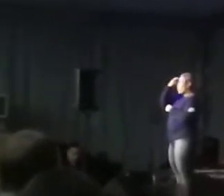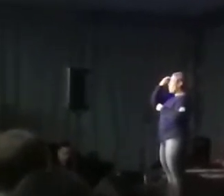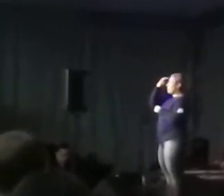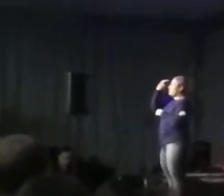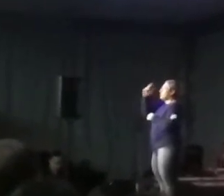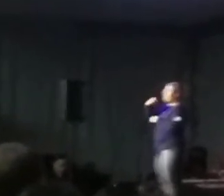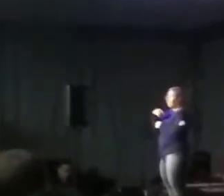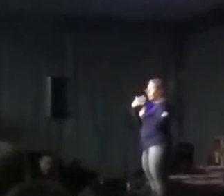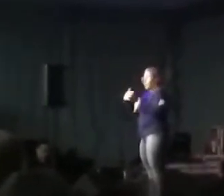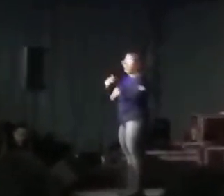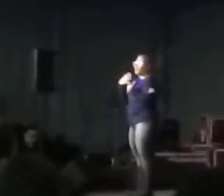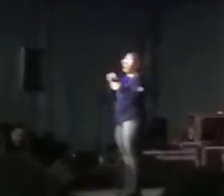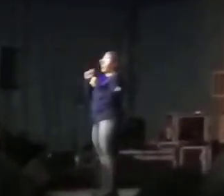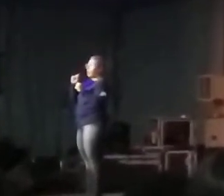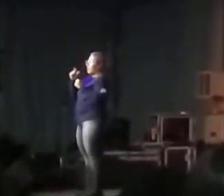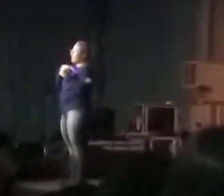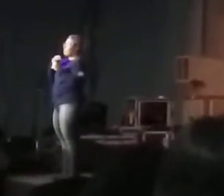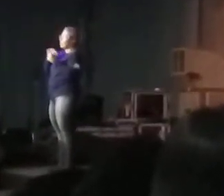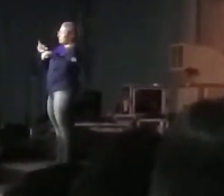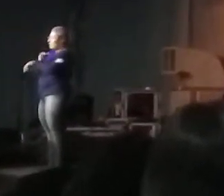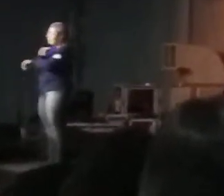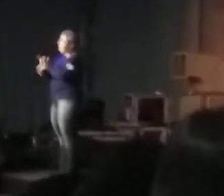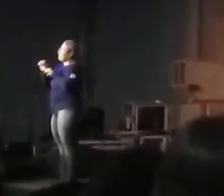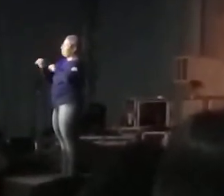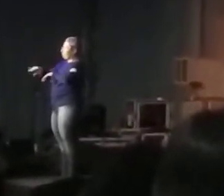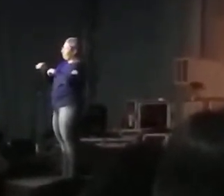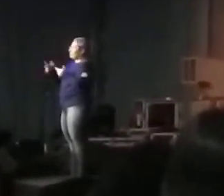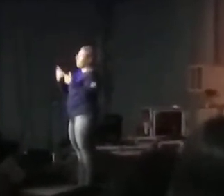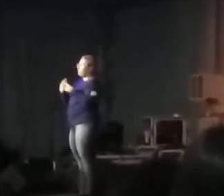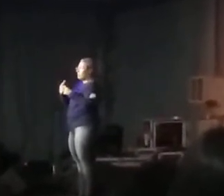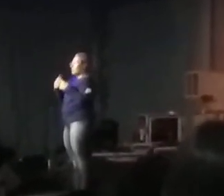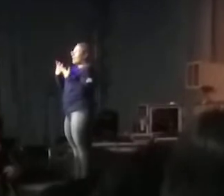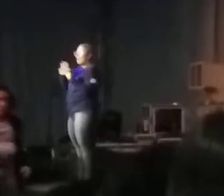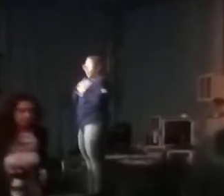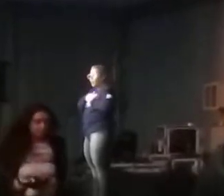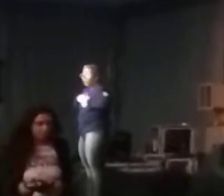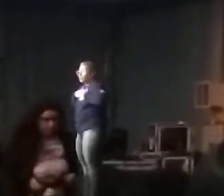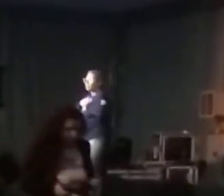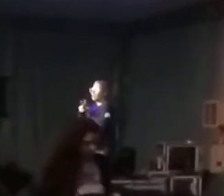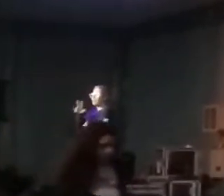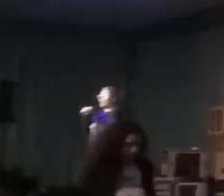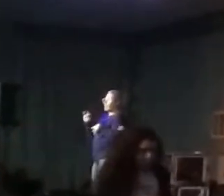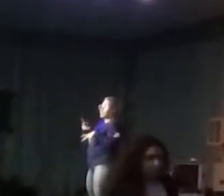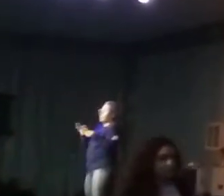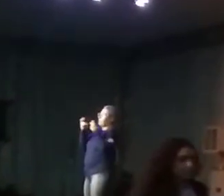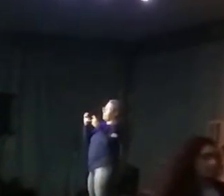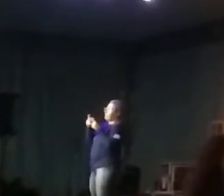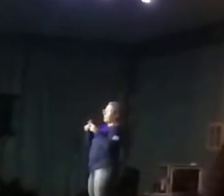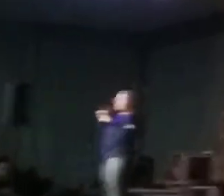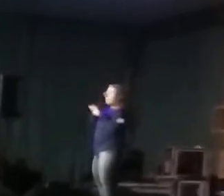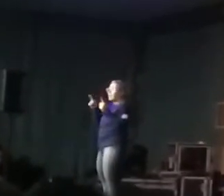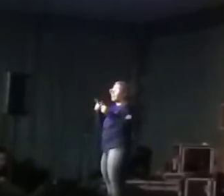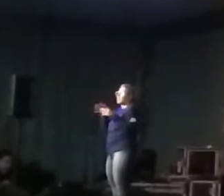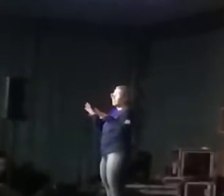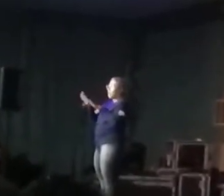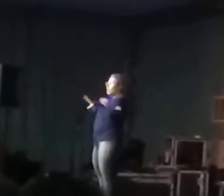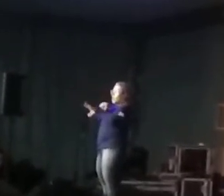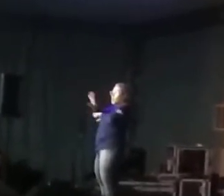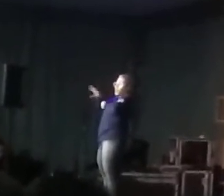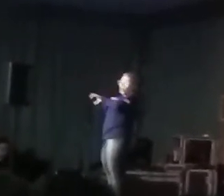uma grande arma de educação. Porque é agradável e você não percebe, mas você está